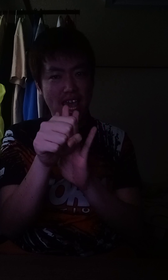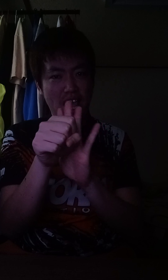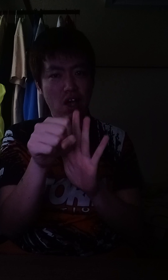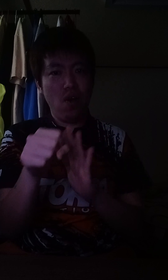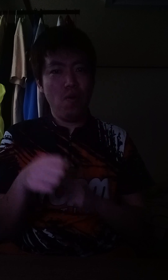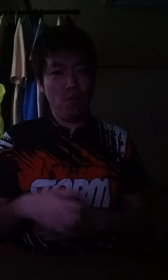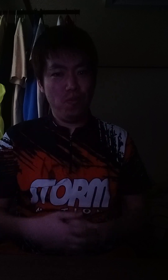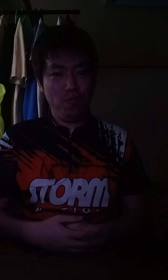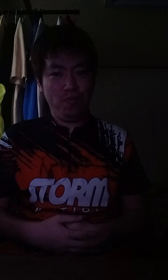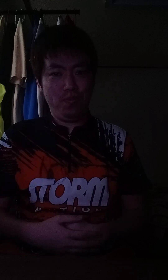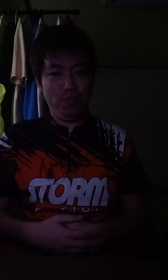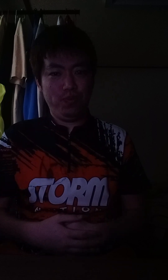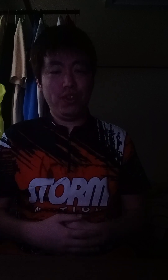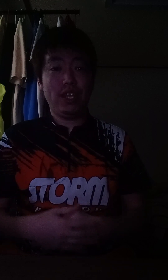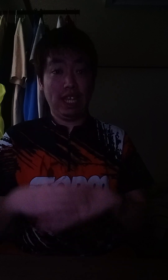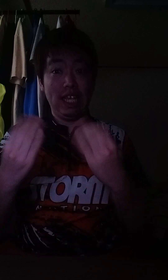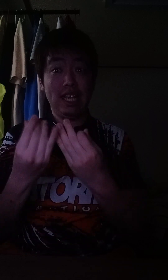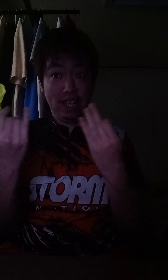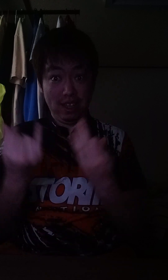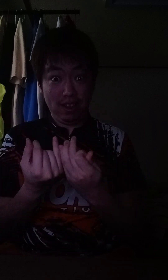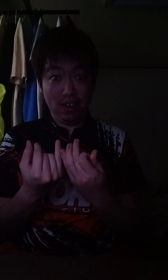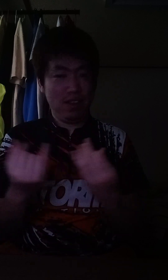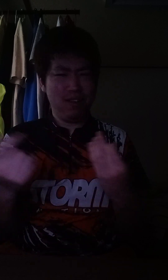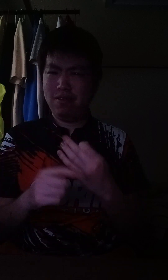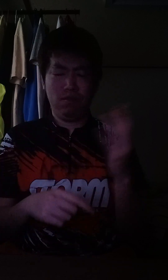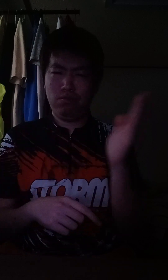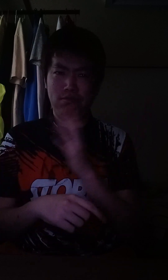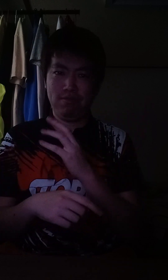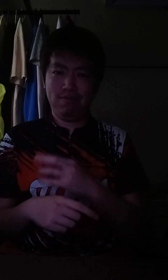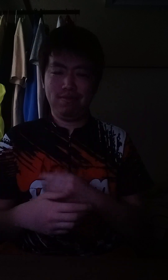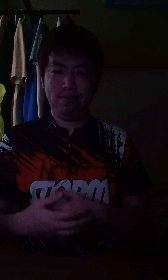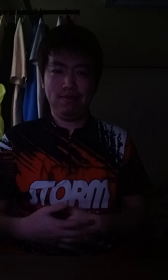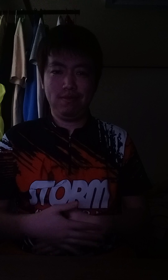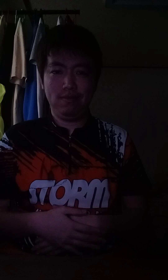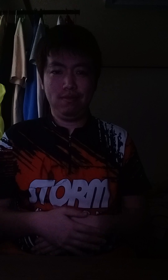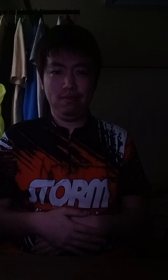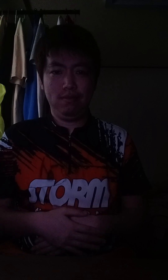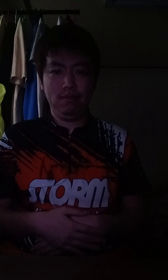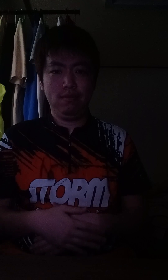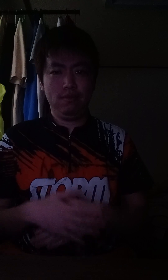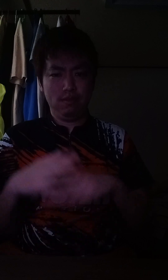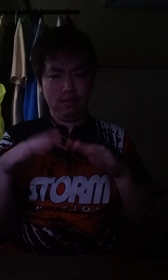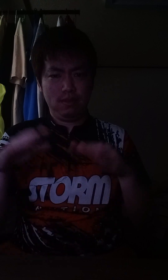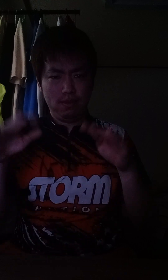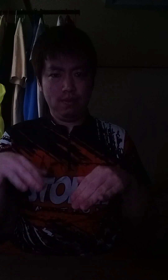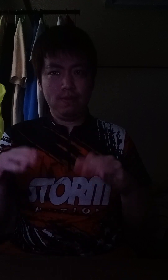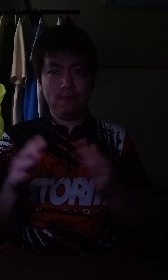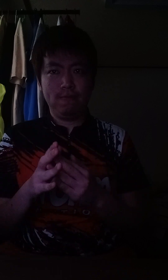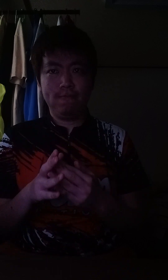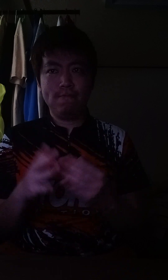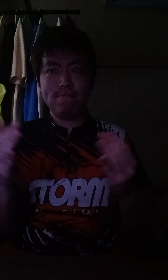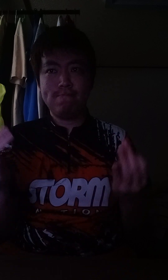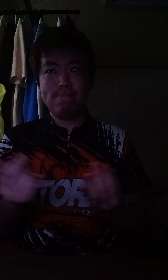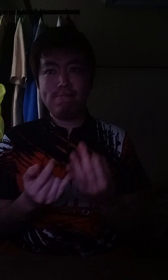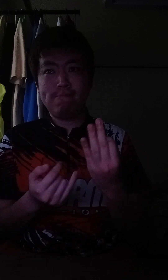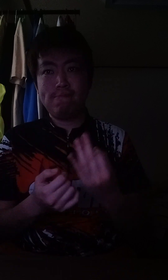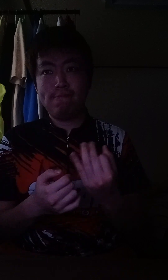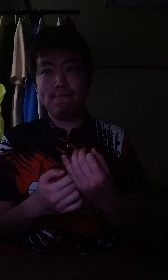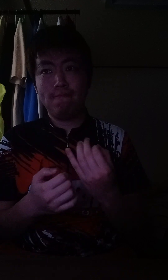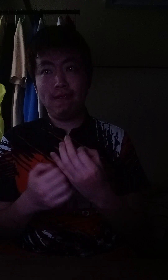사랑해요. 승현이만 해도 글자를 막 쓰면 안 돼. 어린아이 같은 줄만 알았던 승현이가 어느새 훌쩍 자란 것